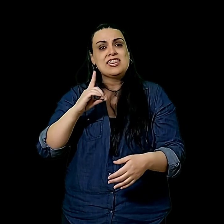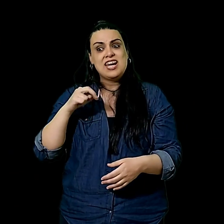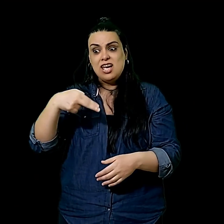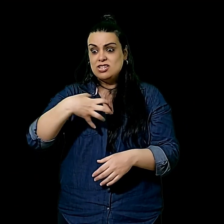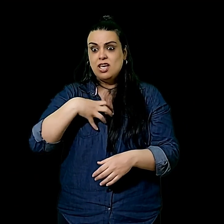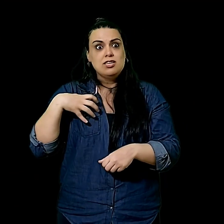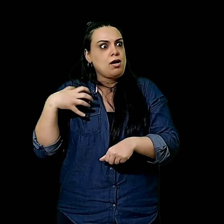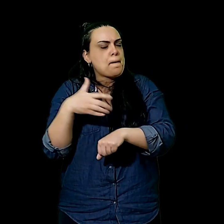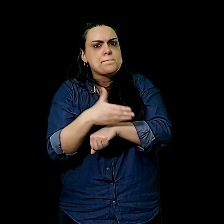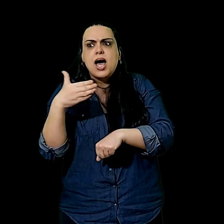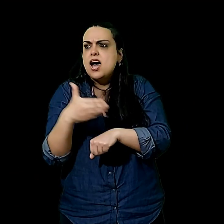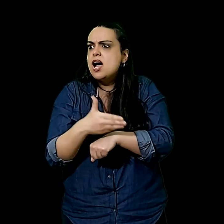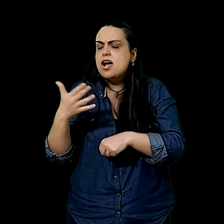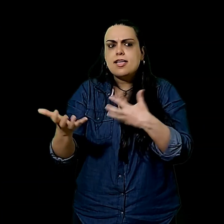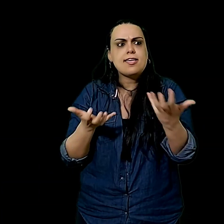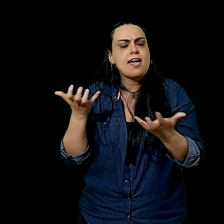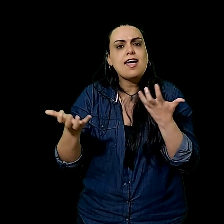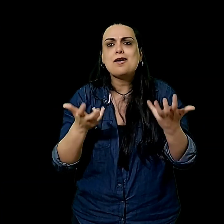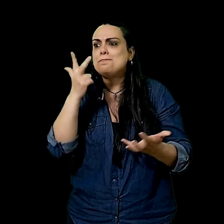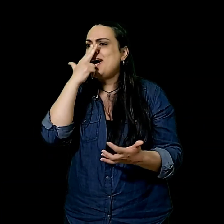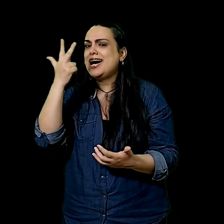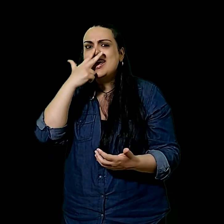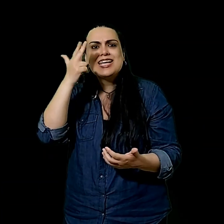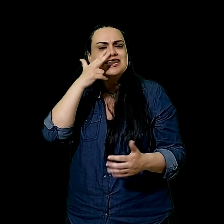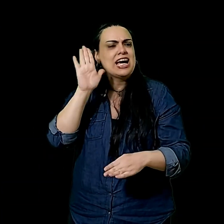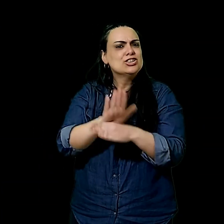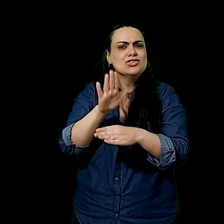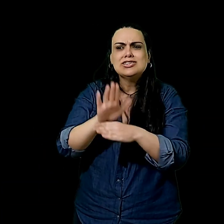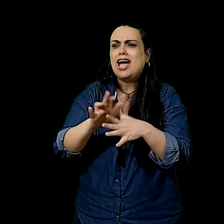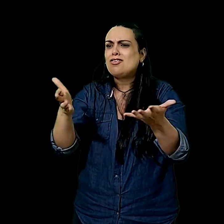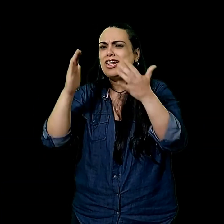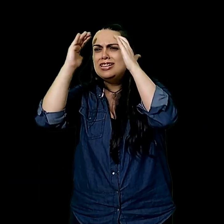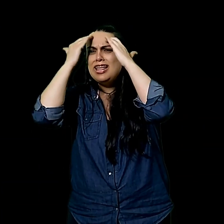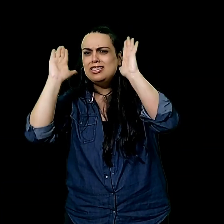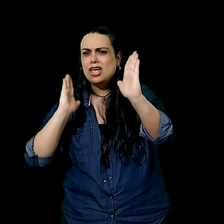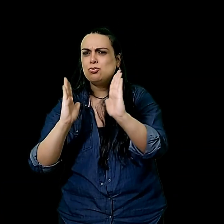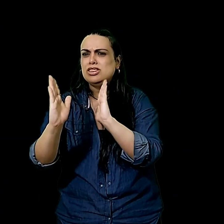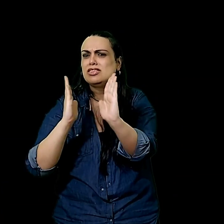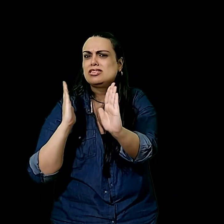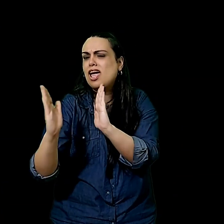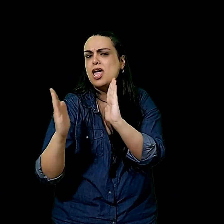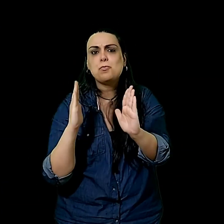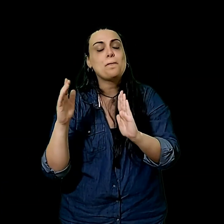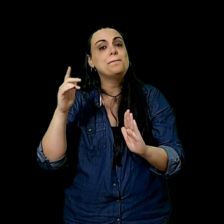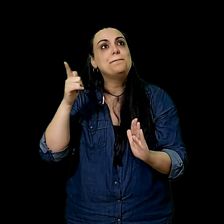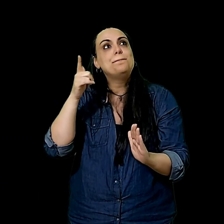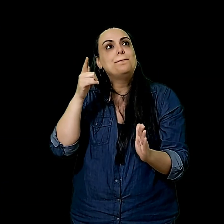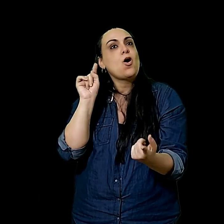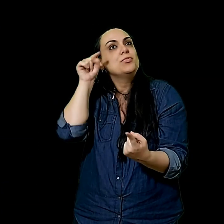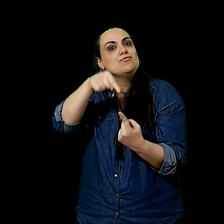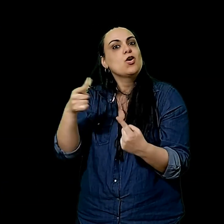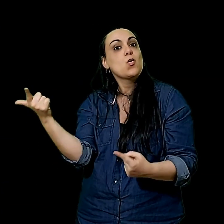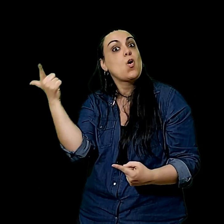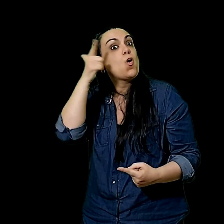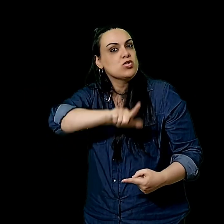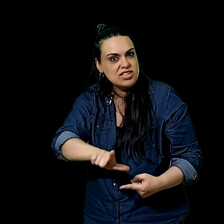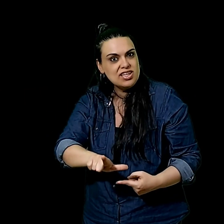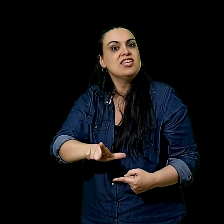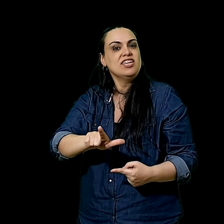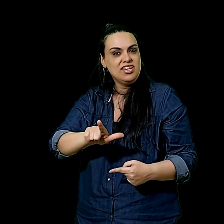participante daquilo, que é como se ele quisesse ajudar e ter um discernimento melhor dos tempos, para ele conseguir